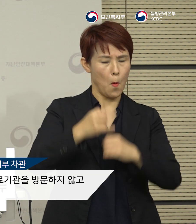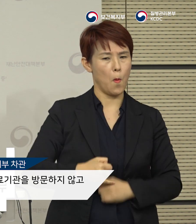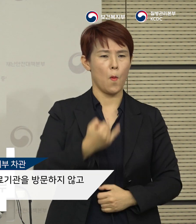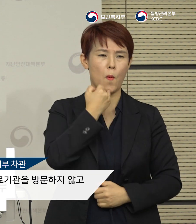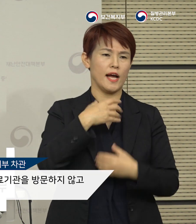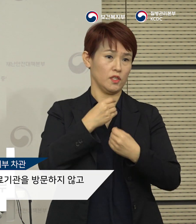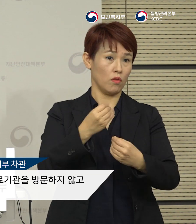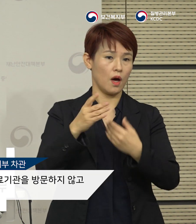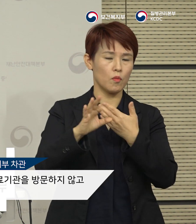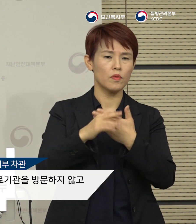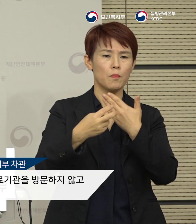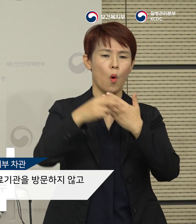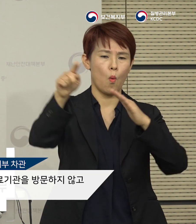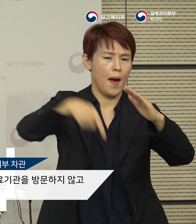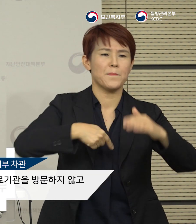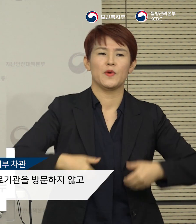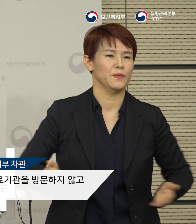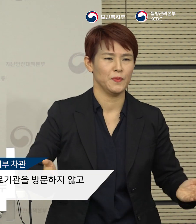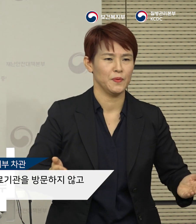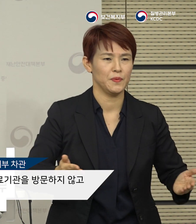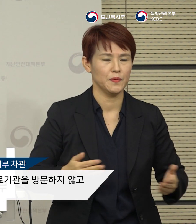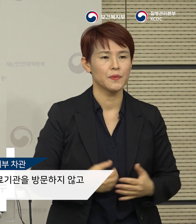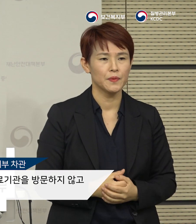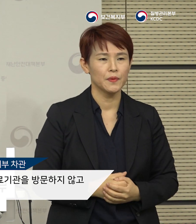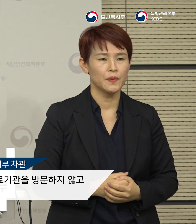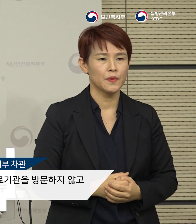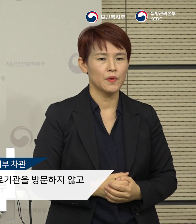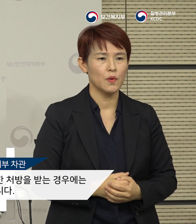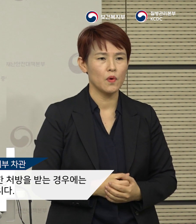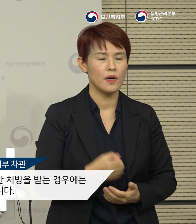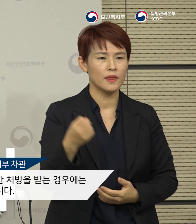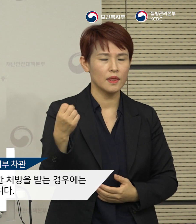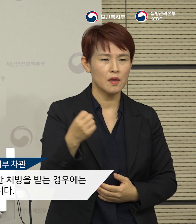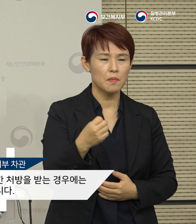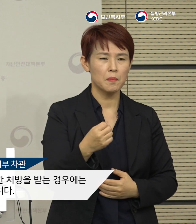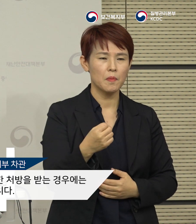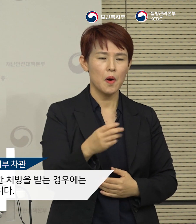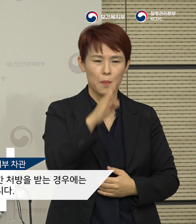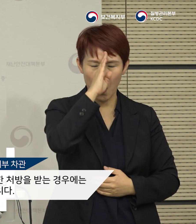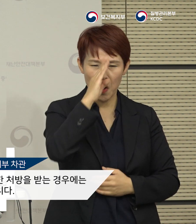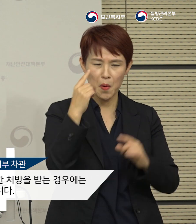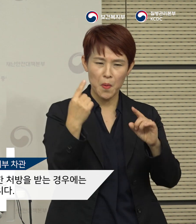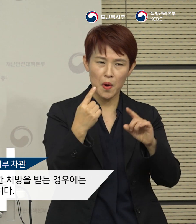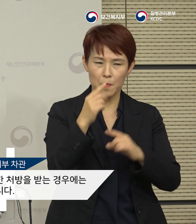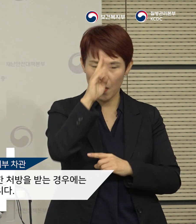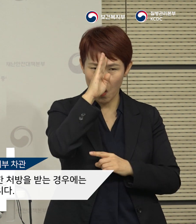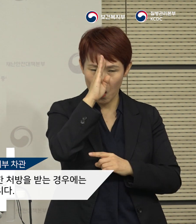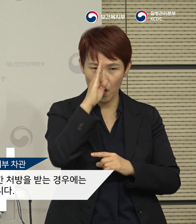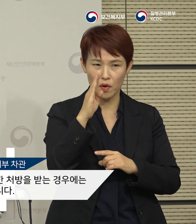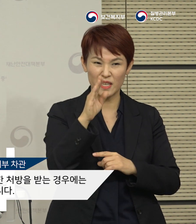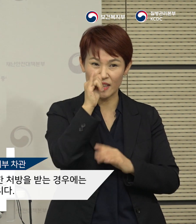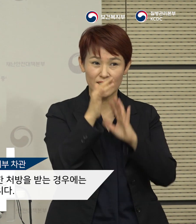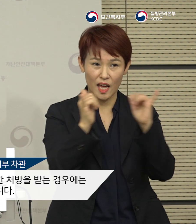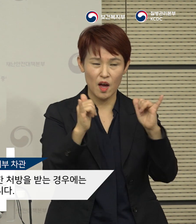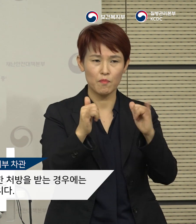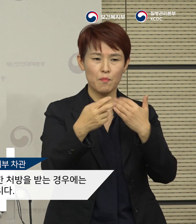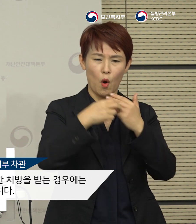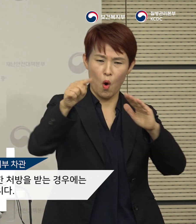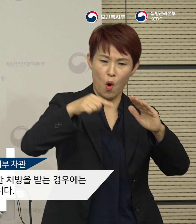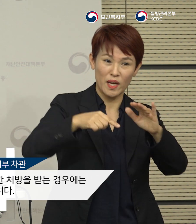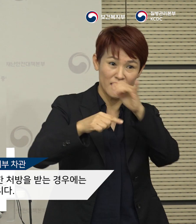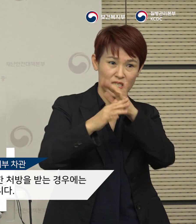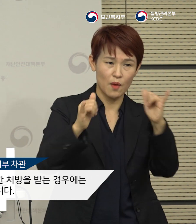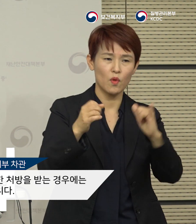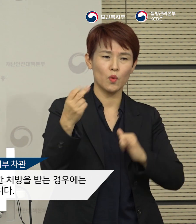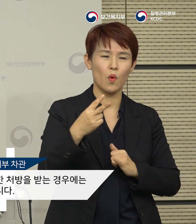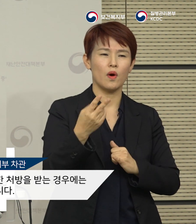않고 전화 상담 또는 처방을 받을 수 있으며 재진 환자가 동일한 질환에 대하여 반복하여 동일한 처방을